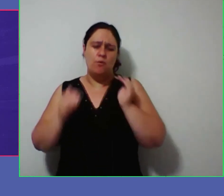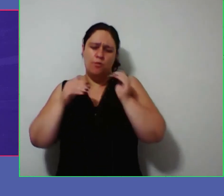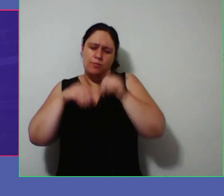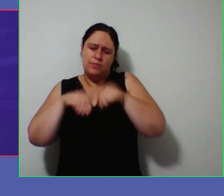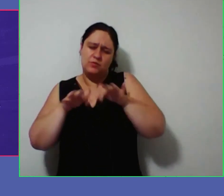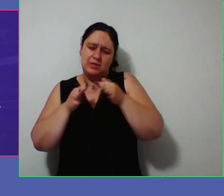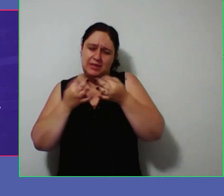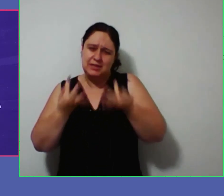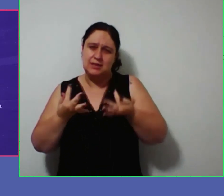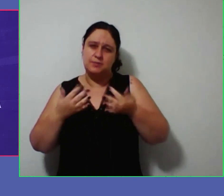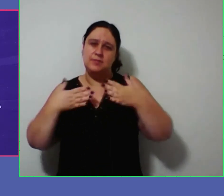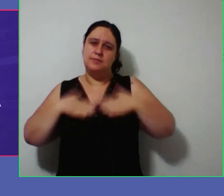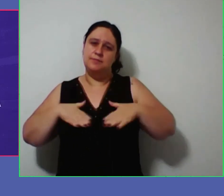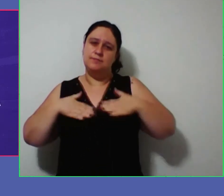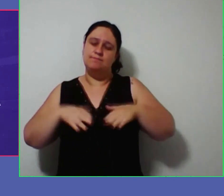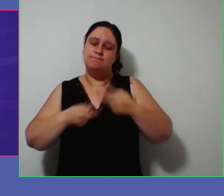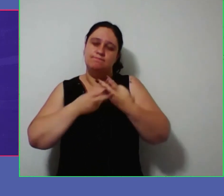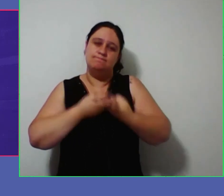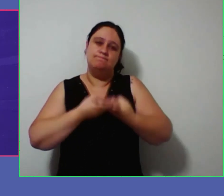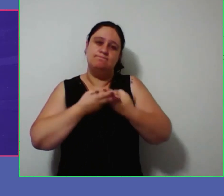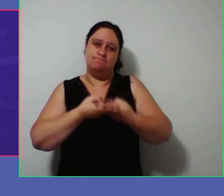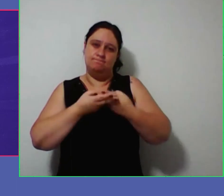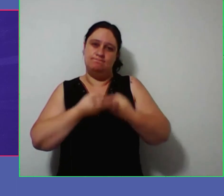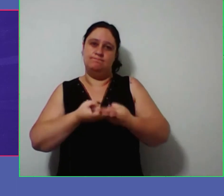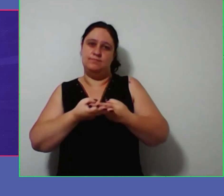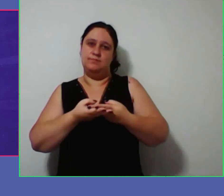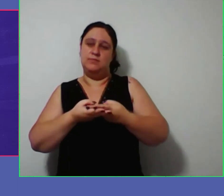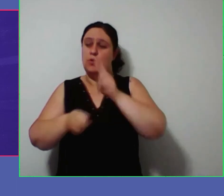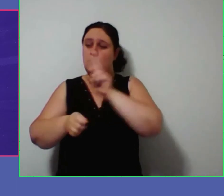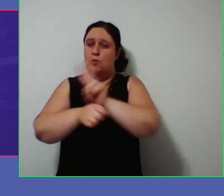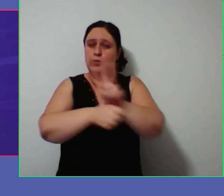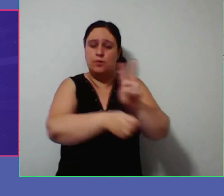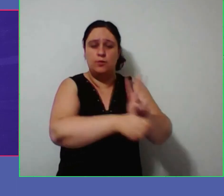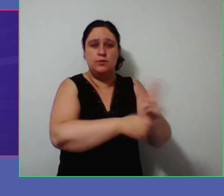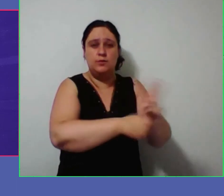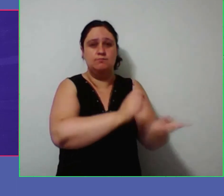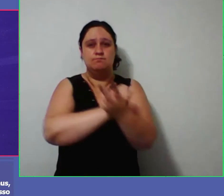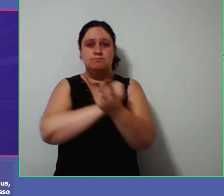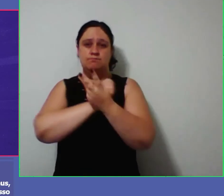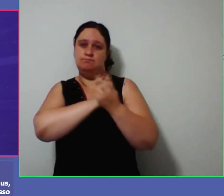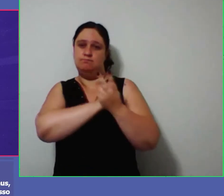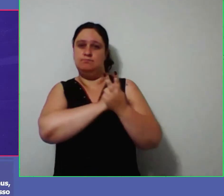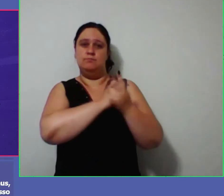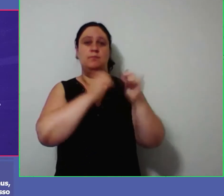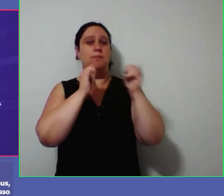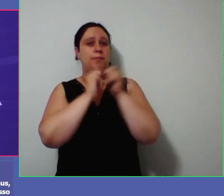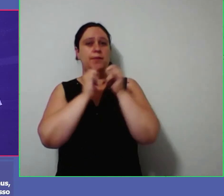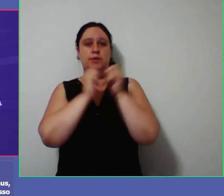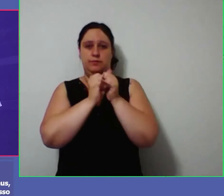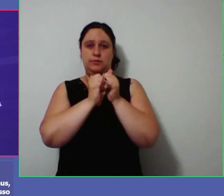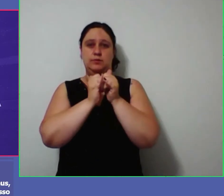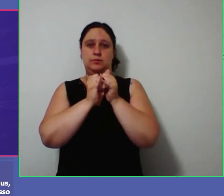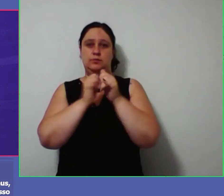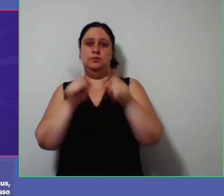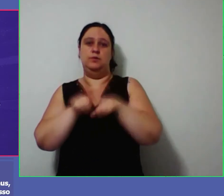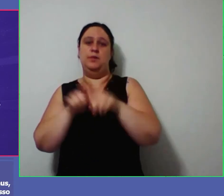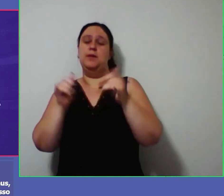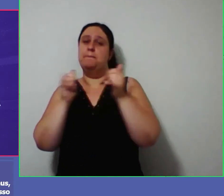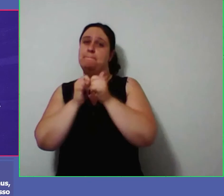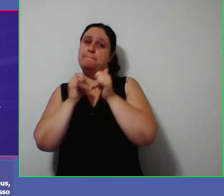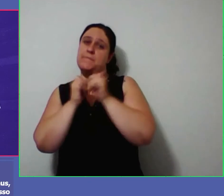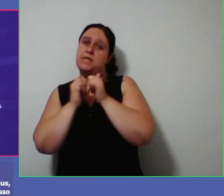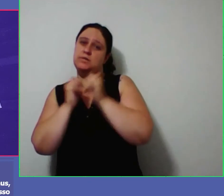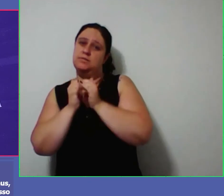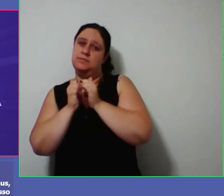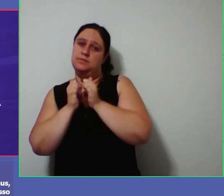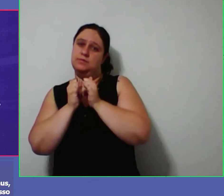paciência, zelando uns pelos outros e perdoando mutuamente. Já estou usando os termos de King James atualizado. Acima